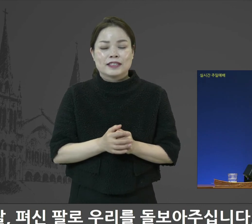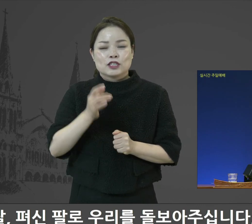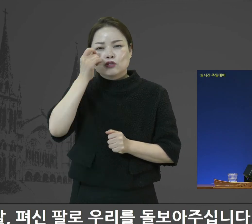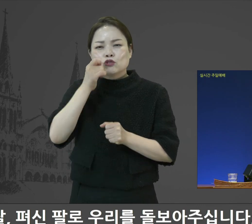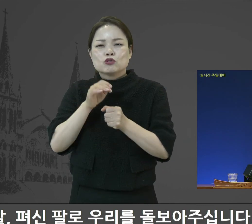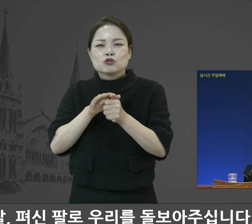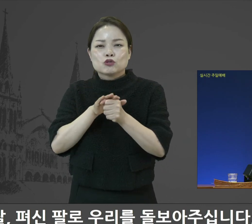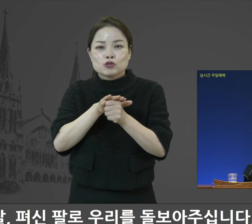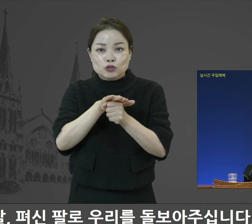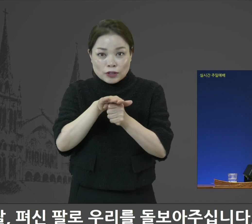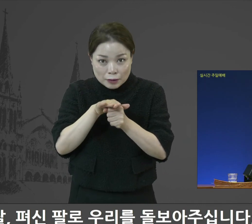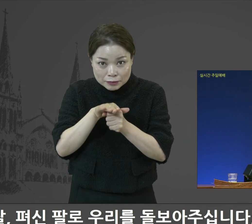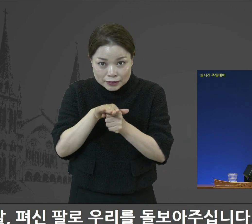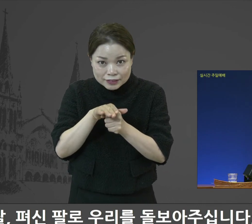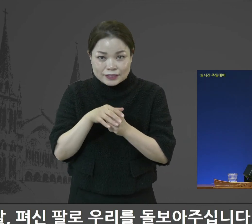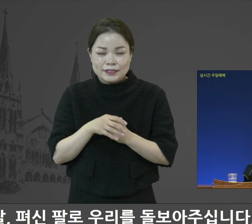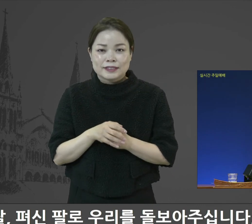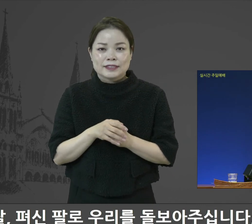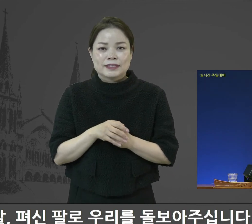긍휼함은